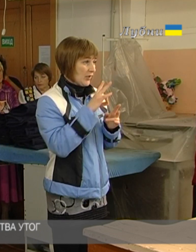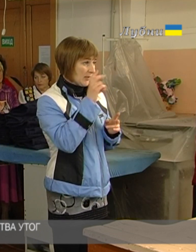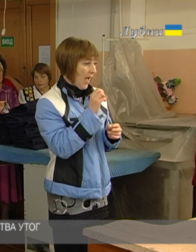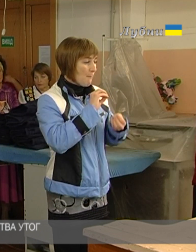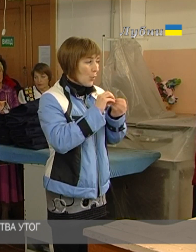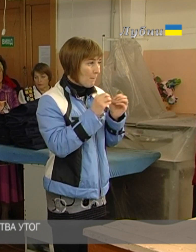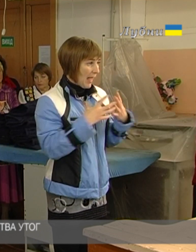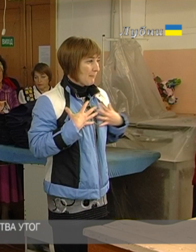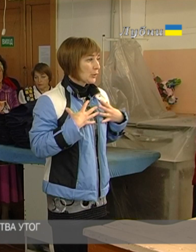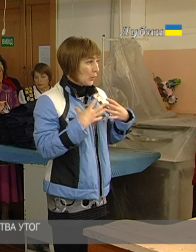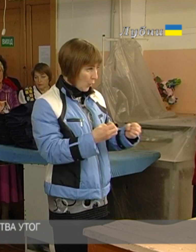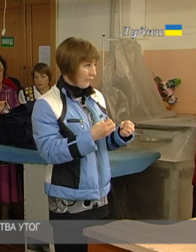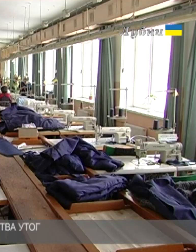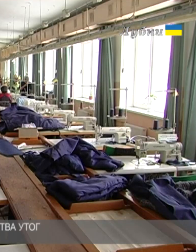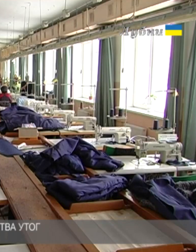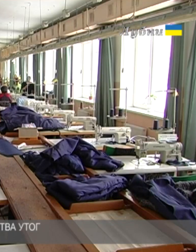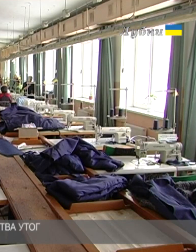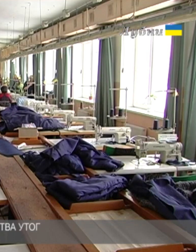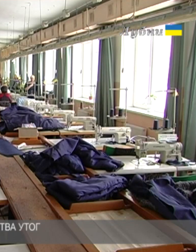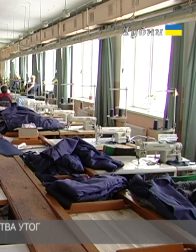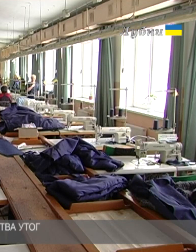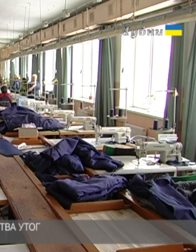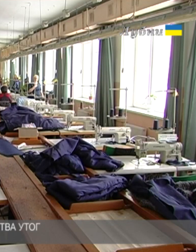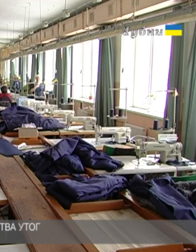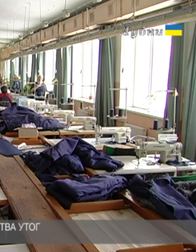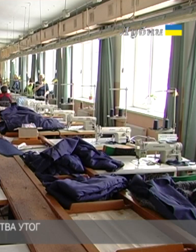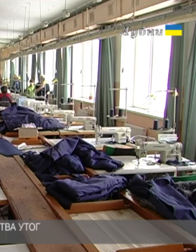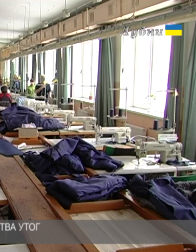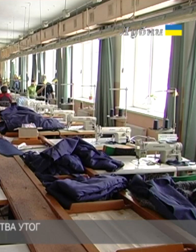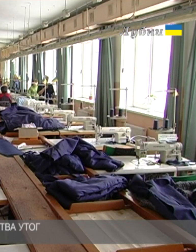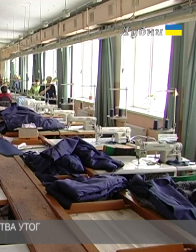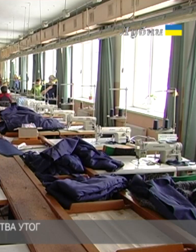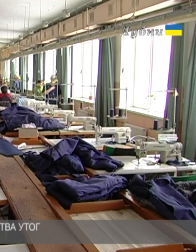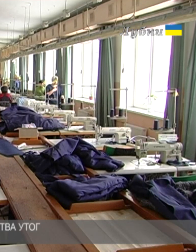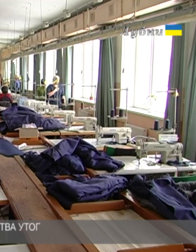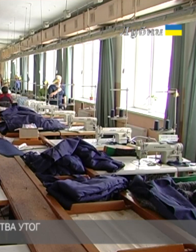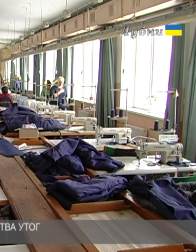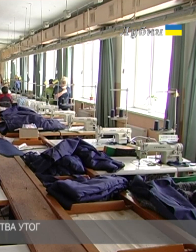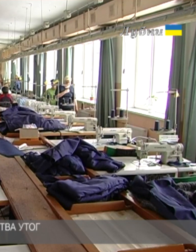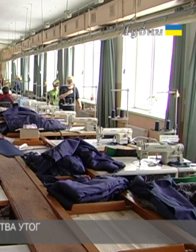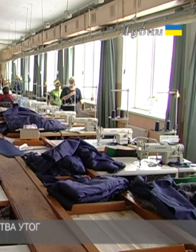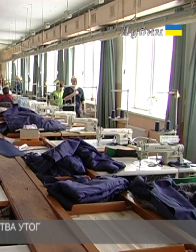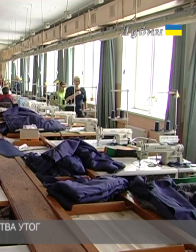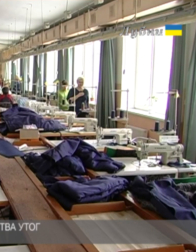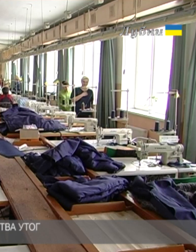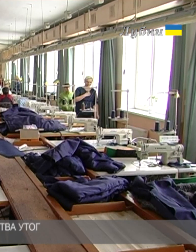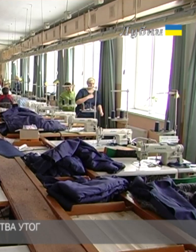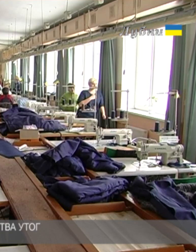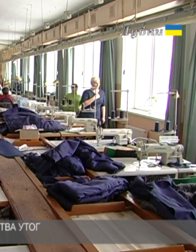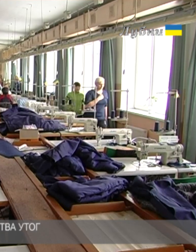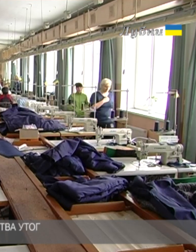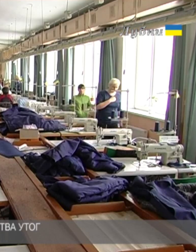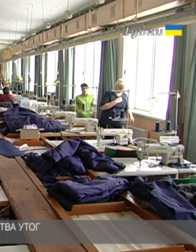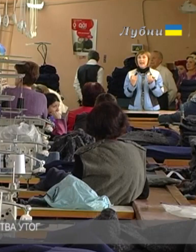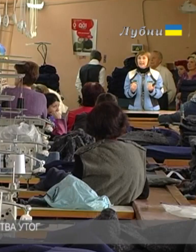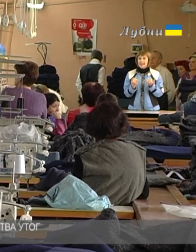здоров'ям, не допомагати. Будуть пісні, люблю тебе всім серцем України, живе